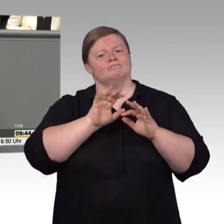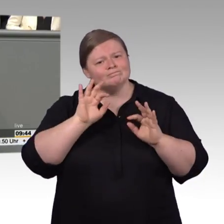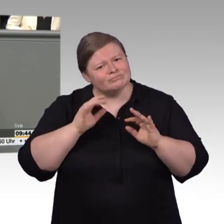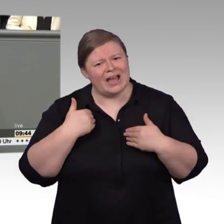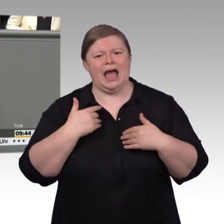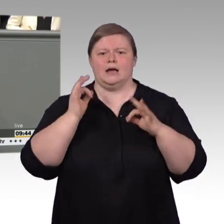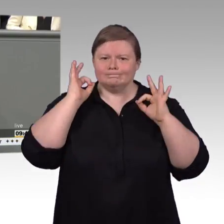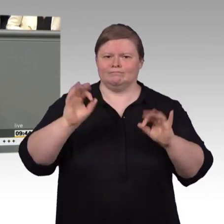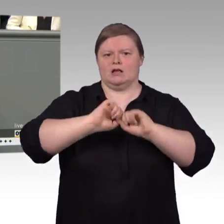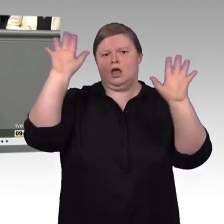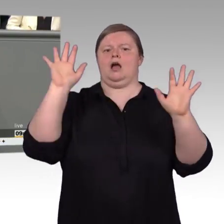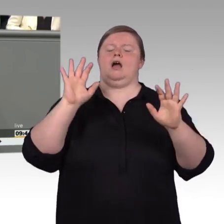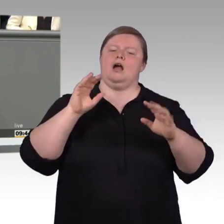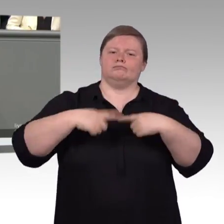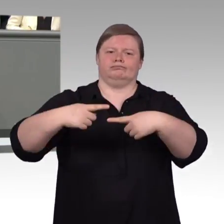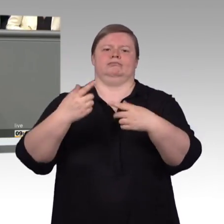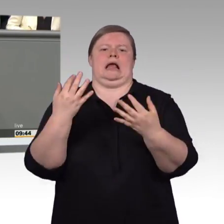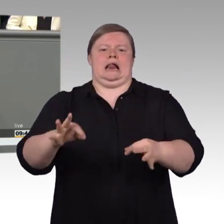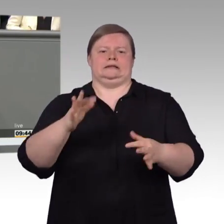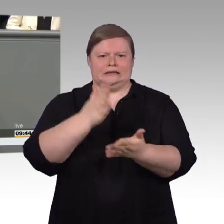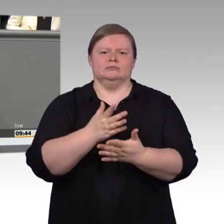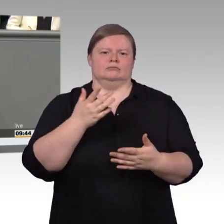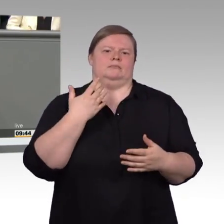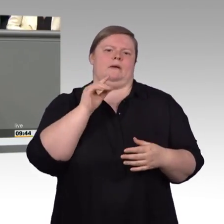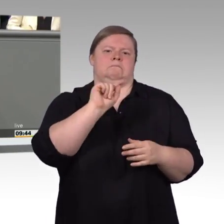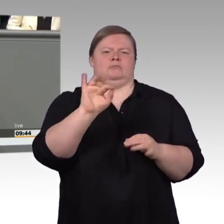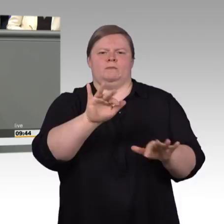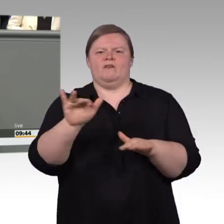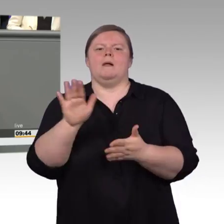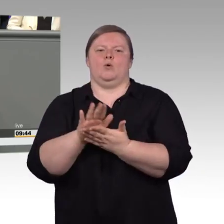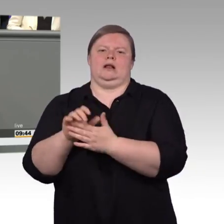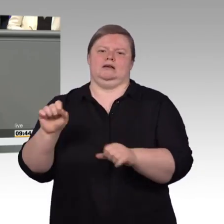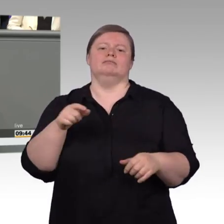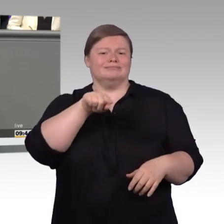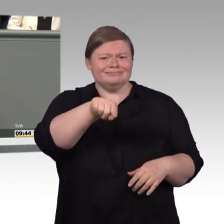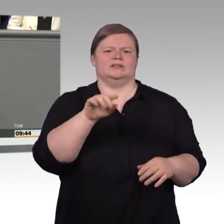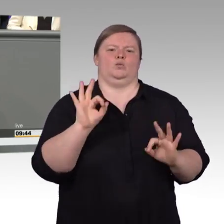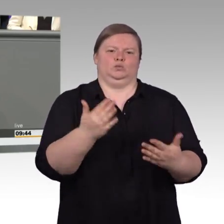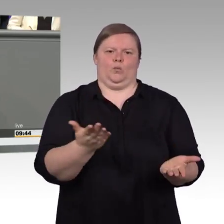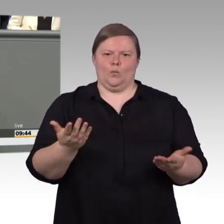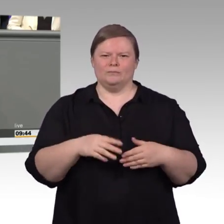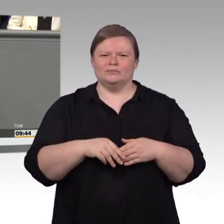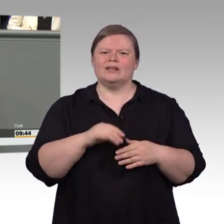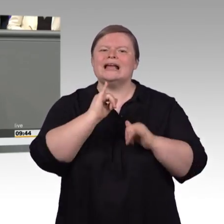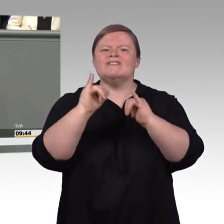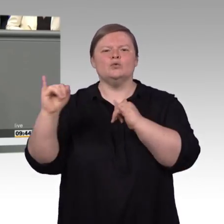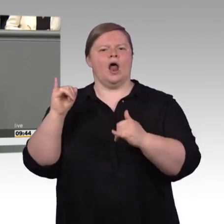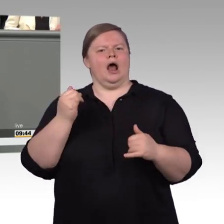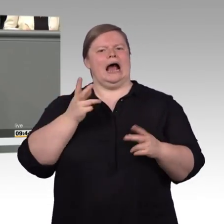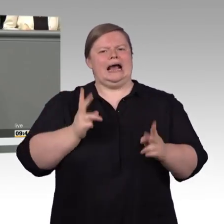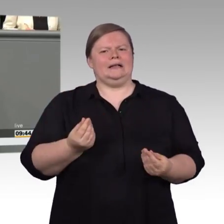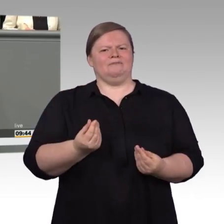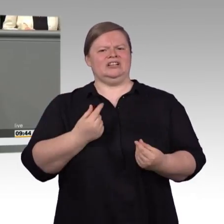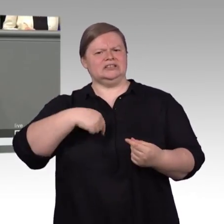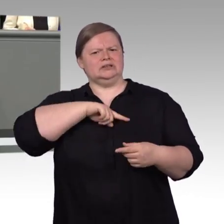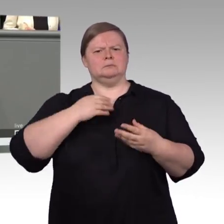wird und damit am Ende auch noch Gewinne gemacht werden. Und gerade bei diesen kleinen Summen ist dieses Verfahren, was wir gewählt